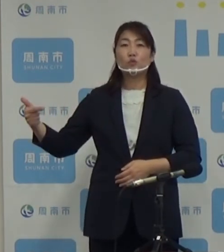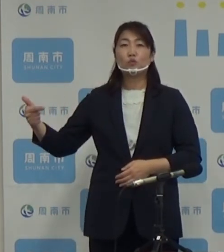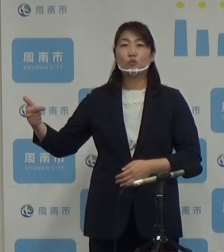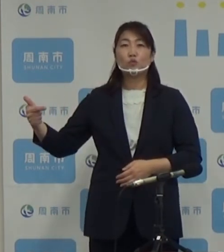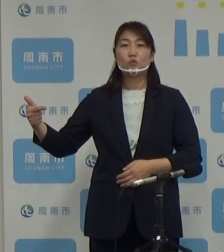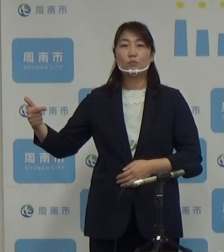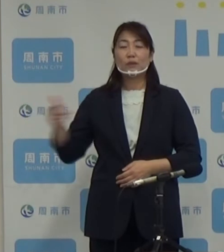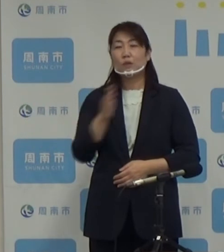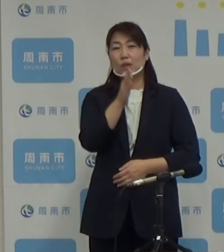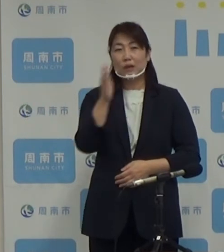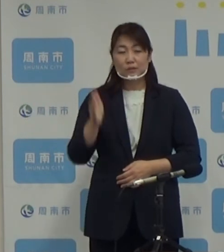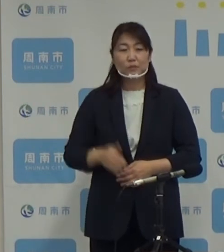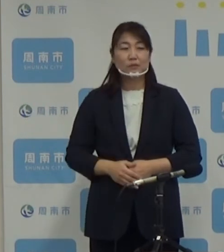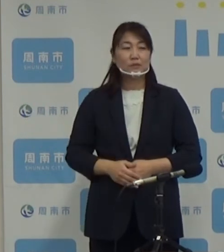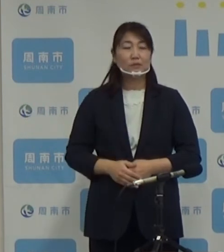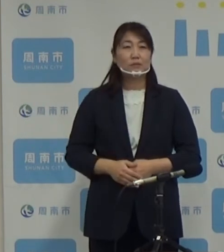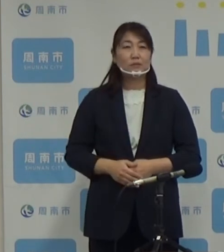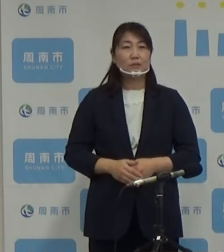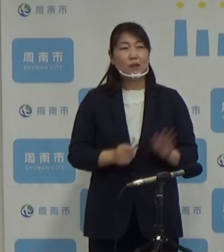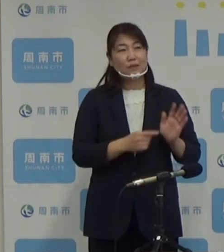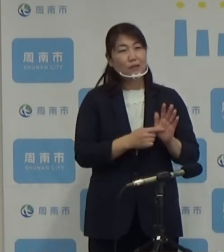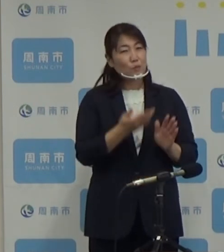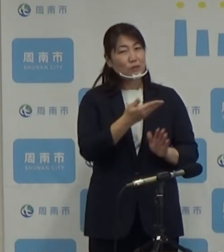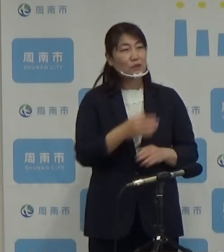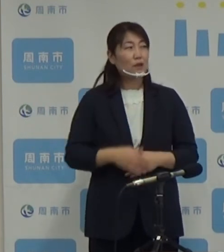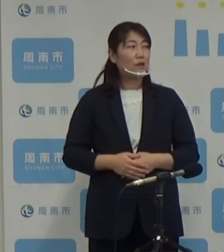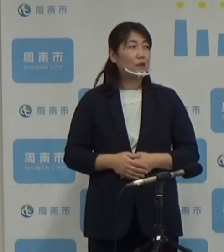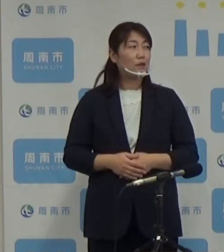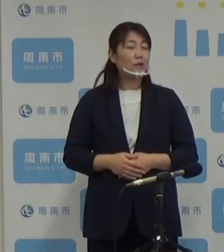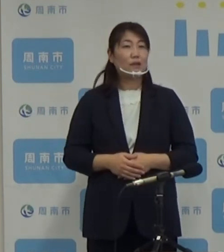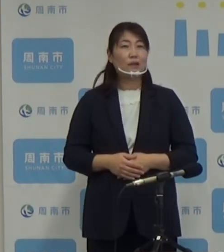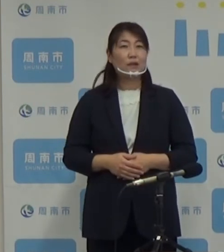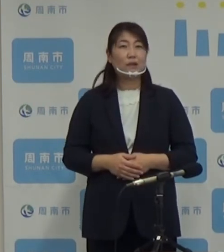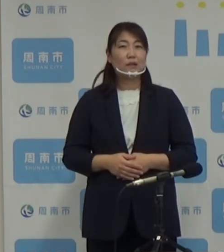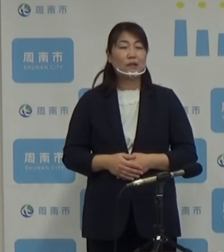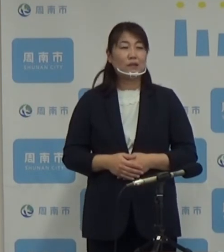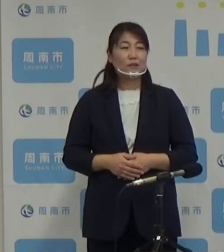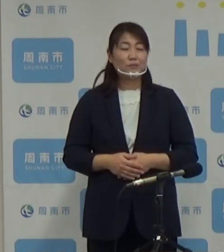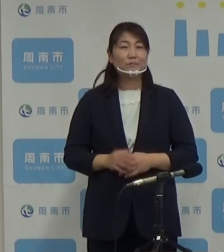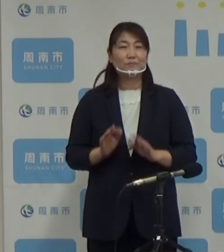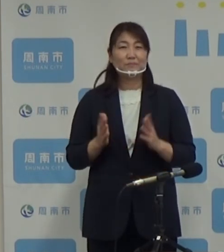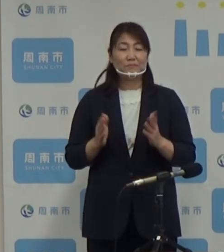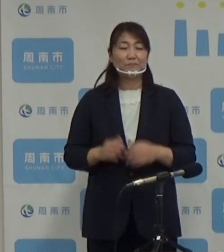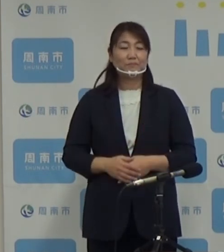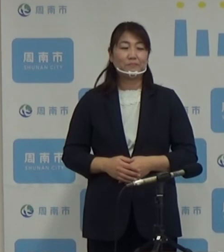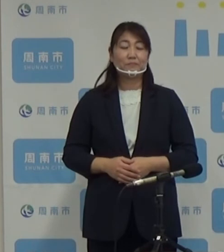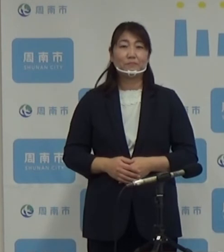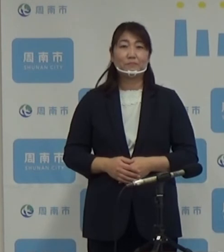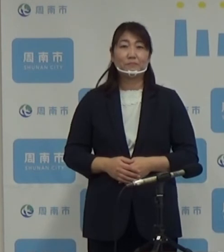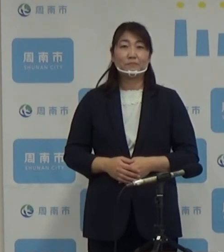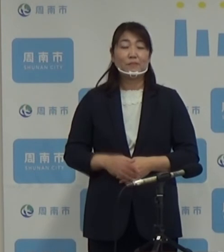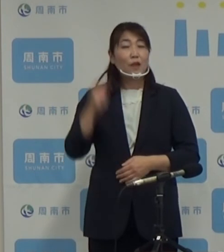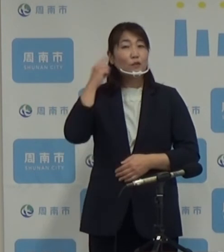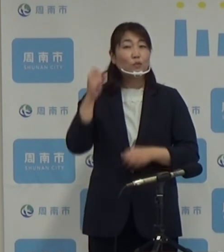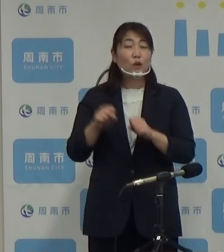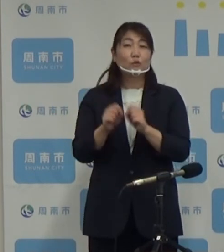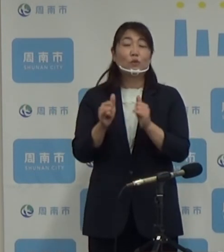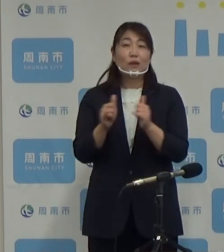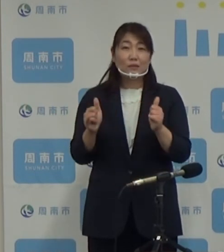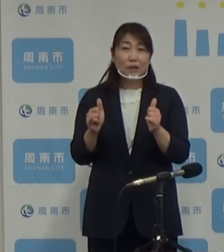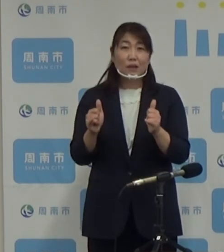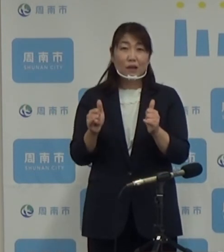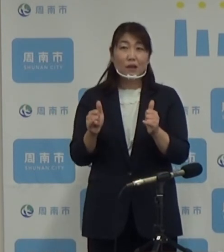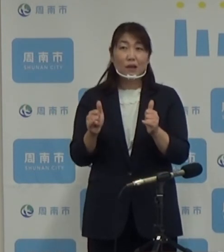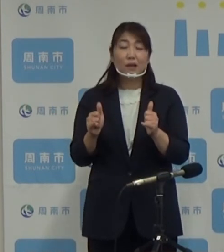お願いしますやってますかえっないですかはいえーと聴覚に障害のある方